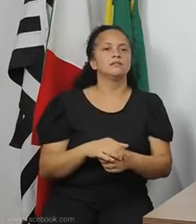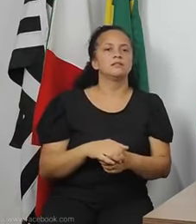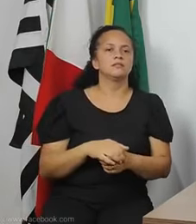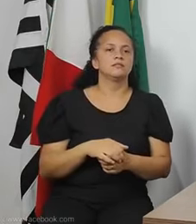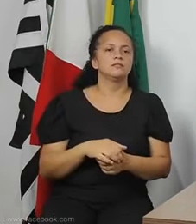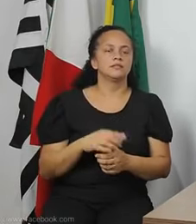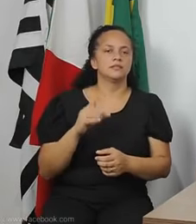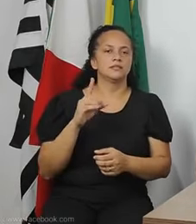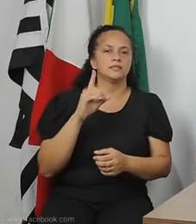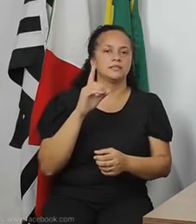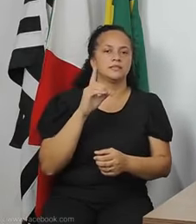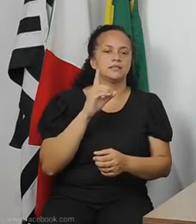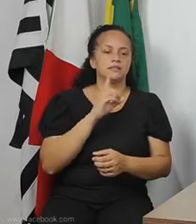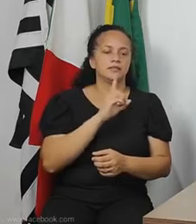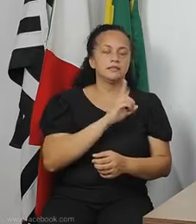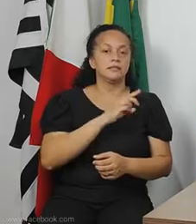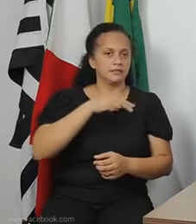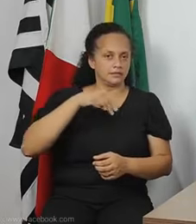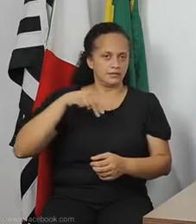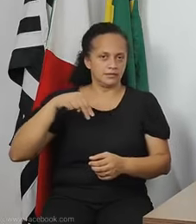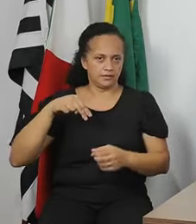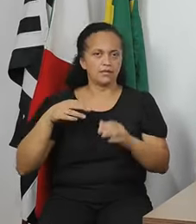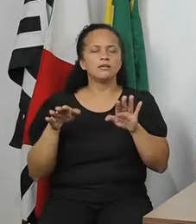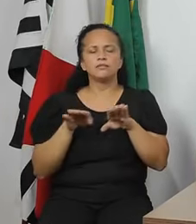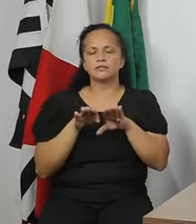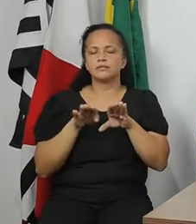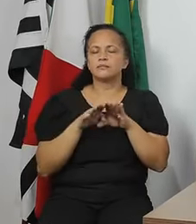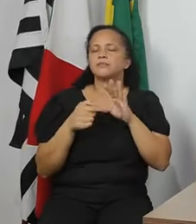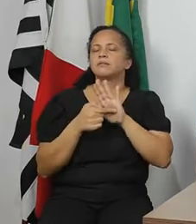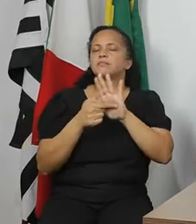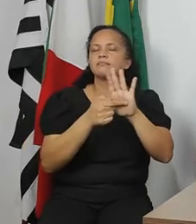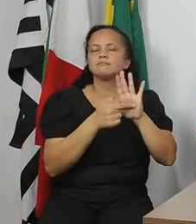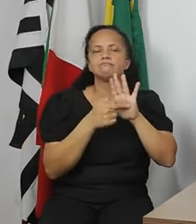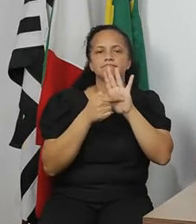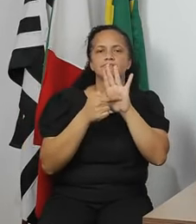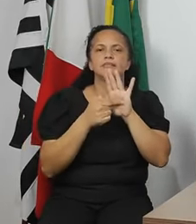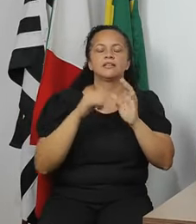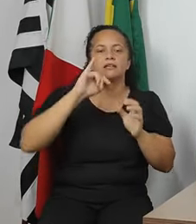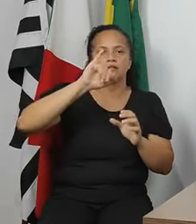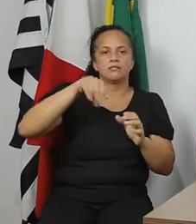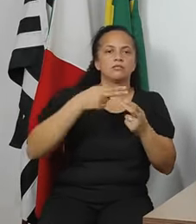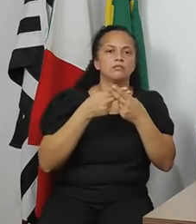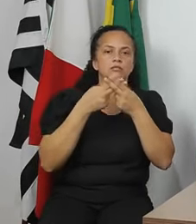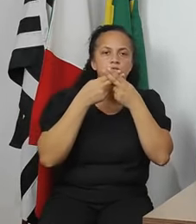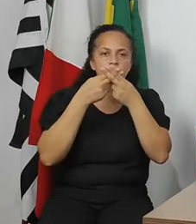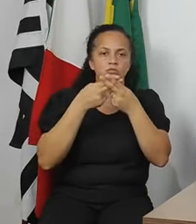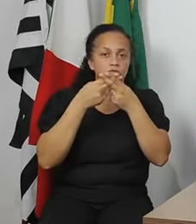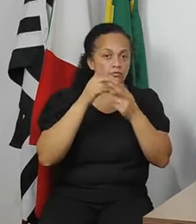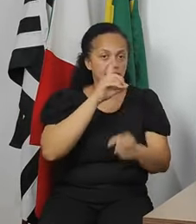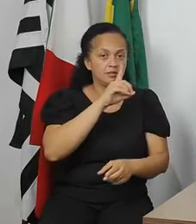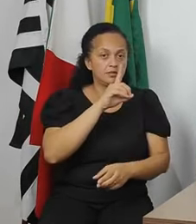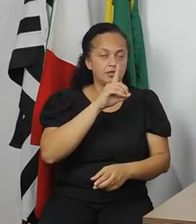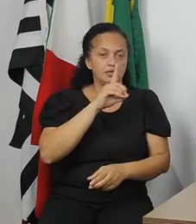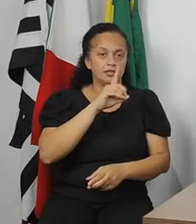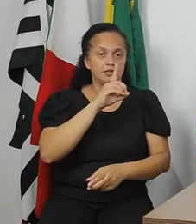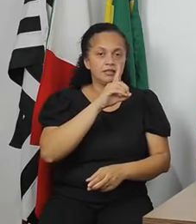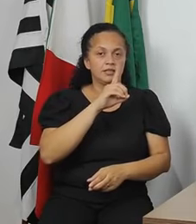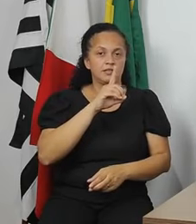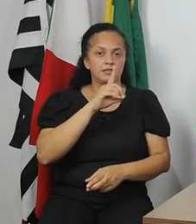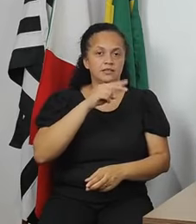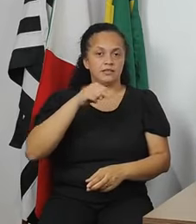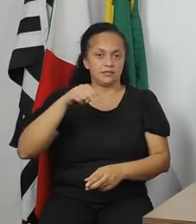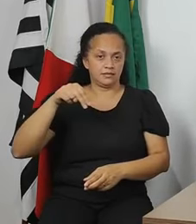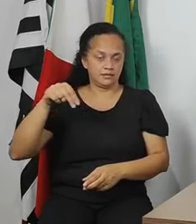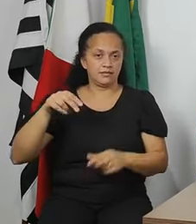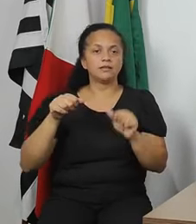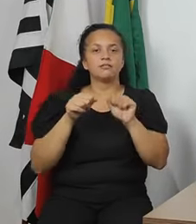Daniel praticou, né? Que no palácio lá de Nabucodonosor, eles queriam que